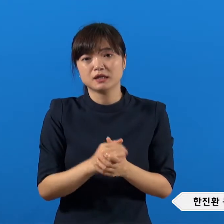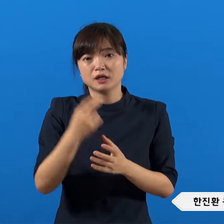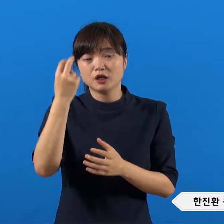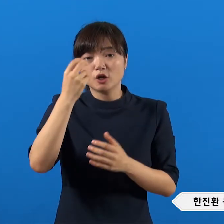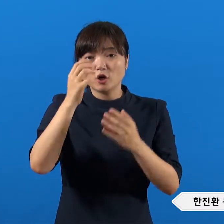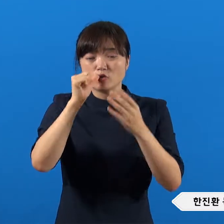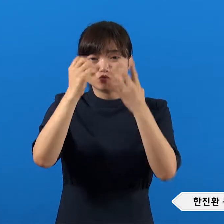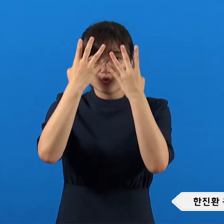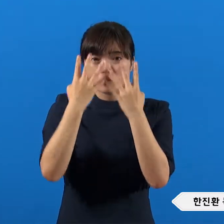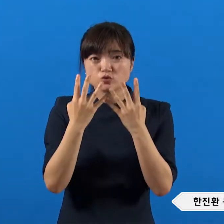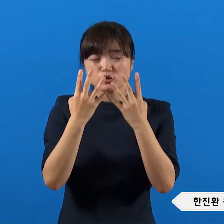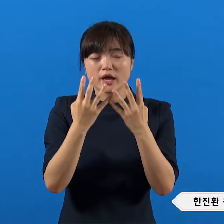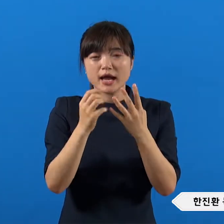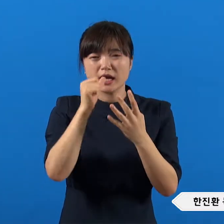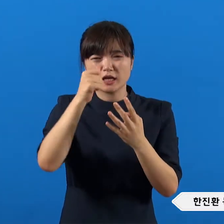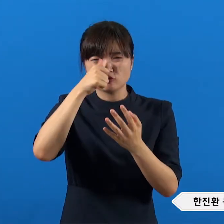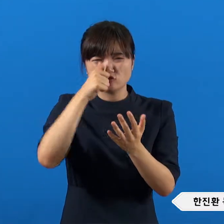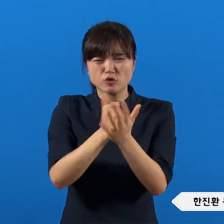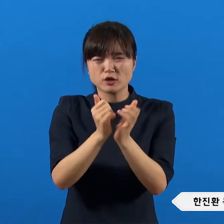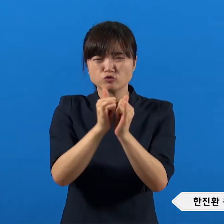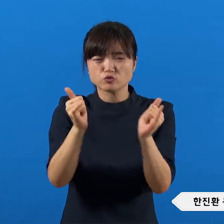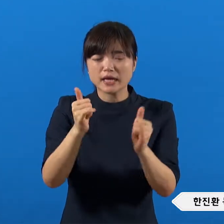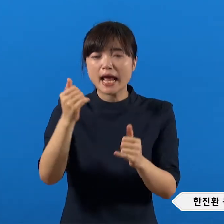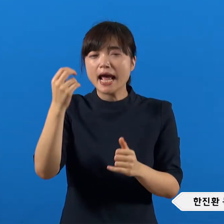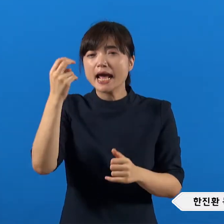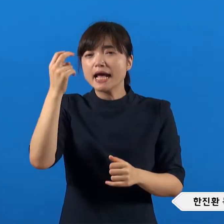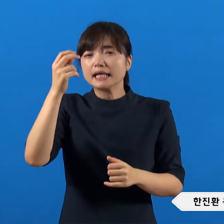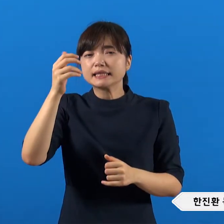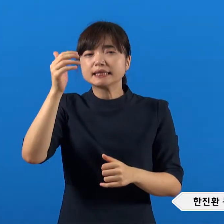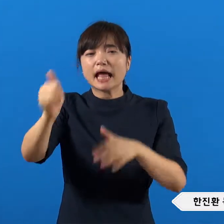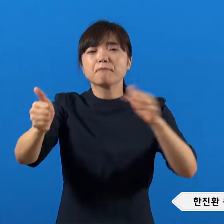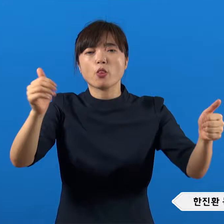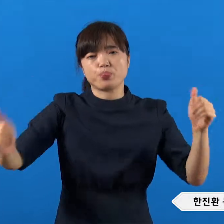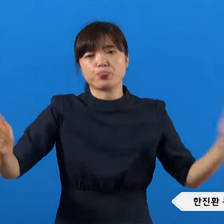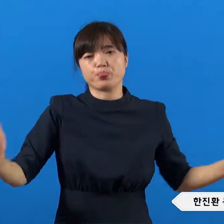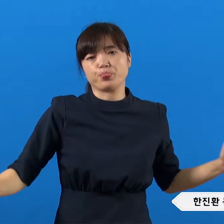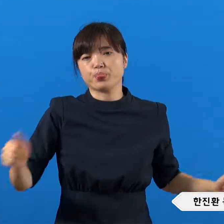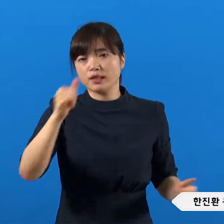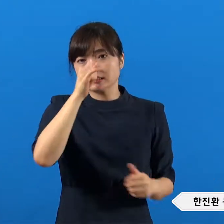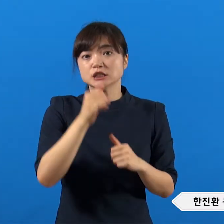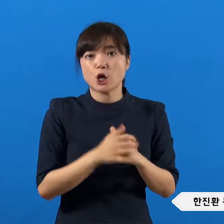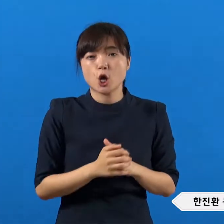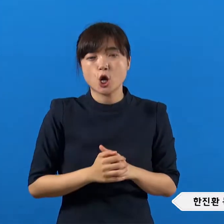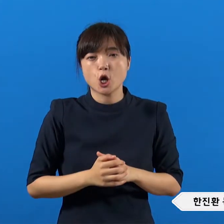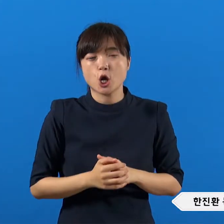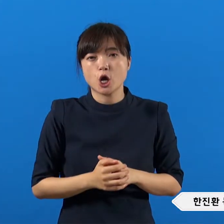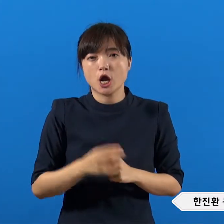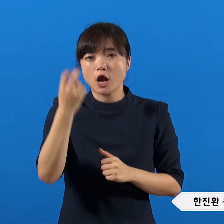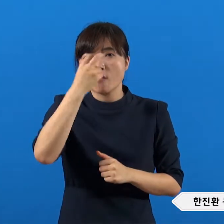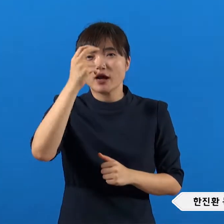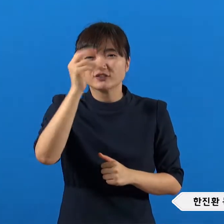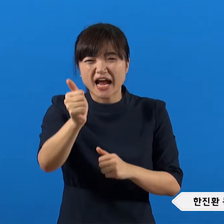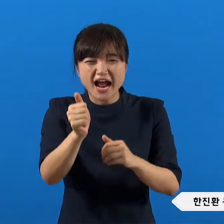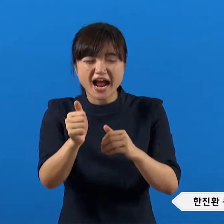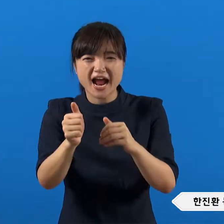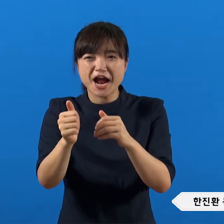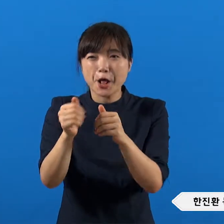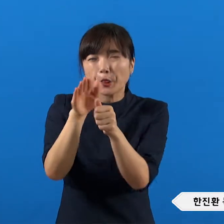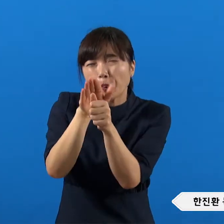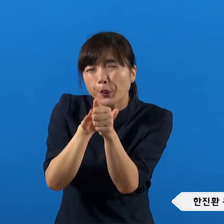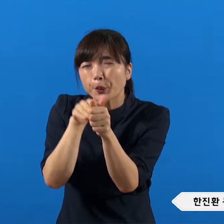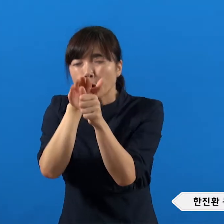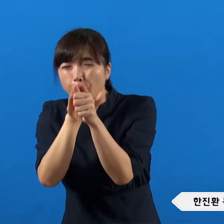수용소에 수감되어 있는 죄수 중에 당번이라는 사람들이 있습니다. 이 당번은 간수들 앞잡이 노릇을